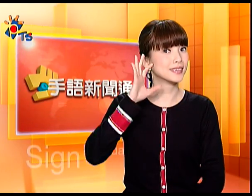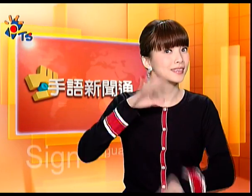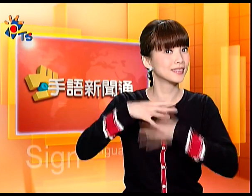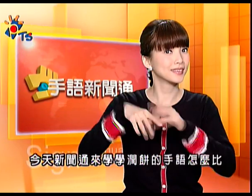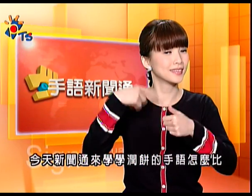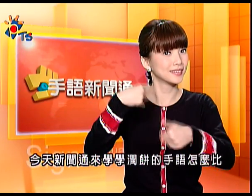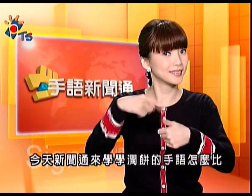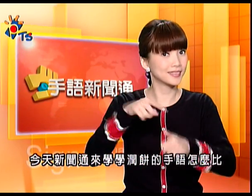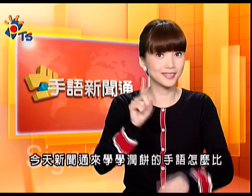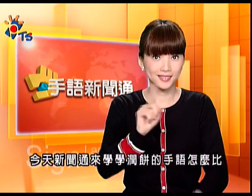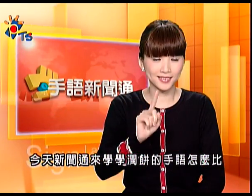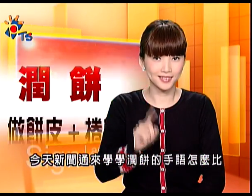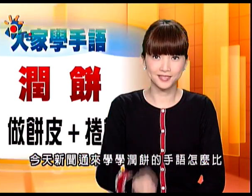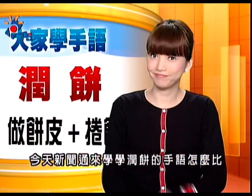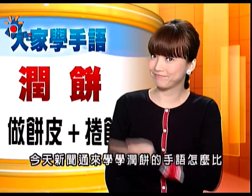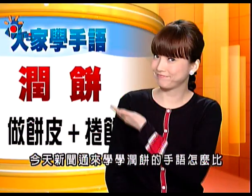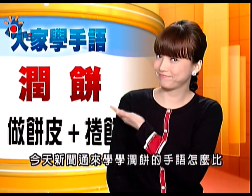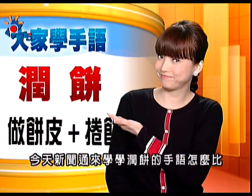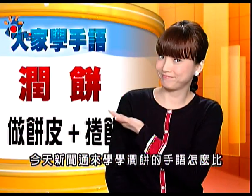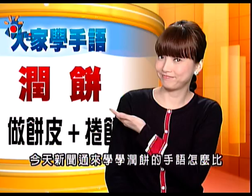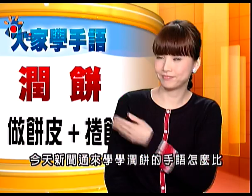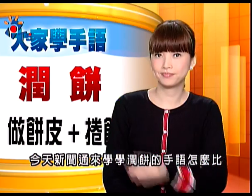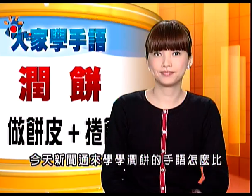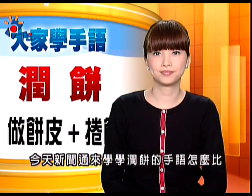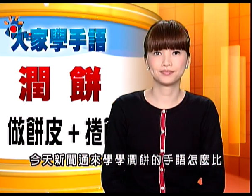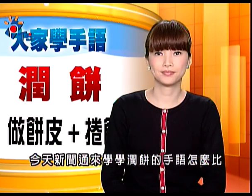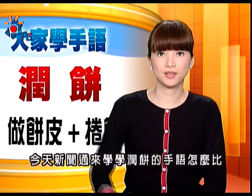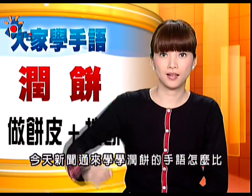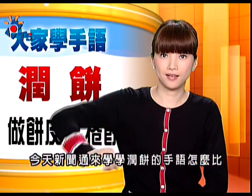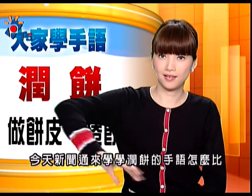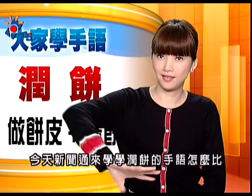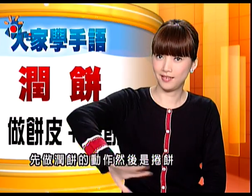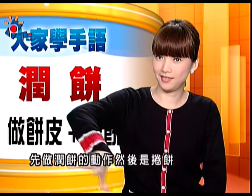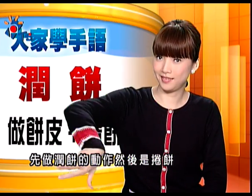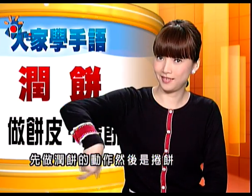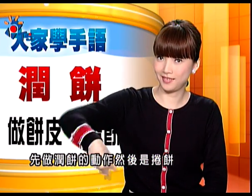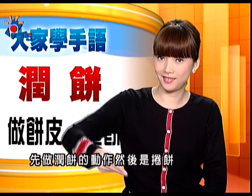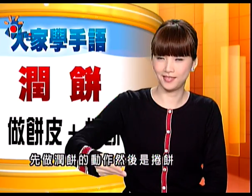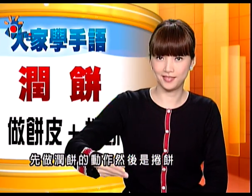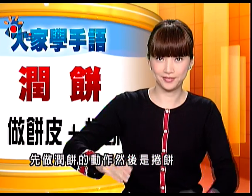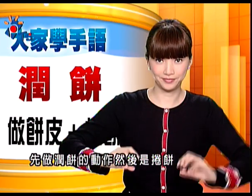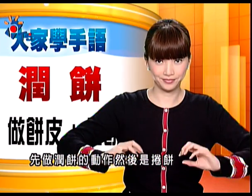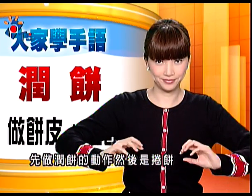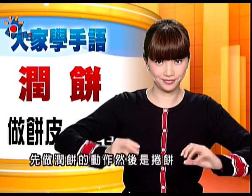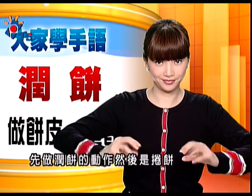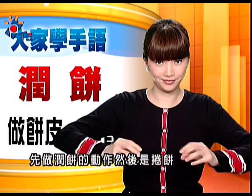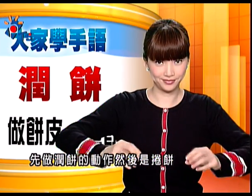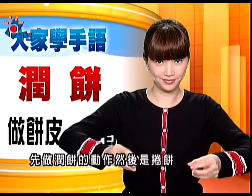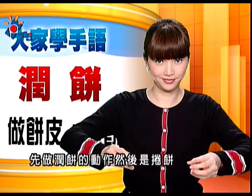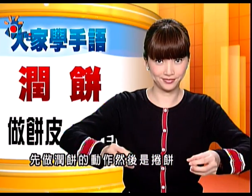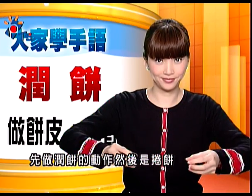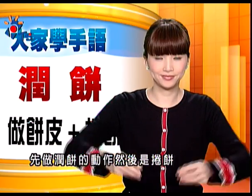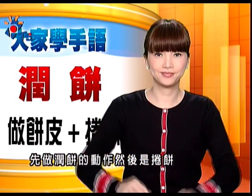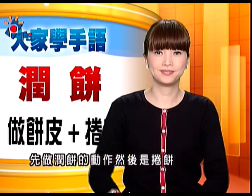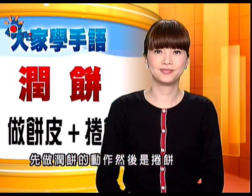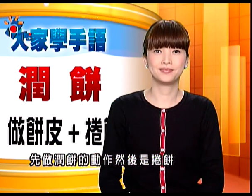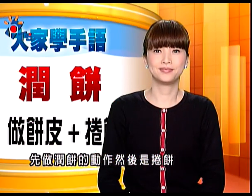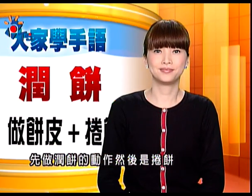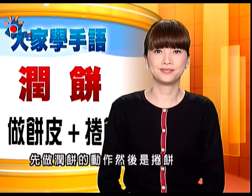今天的新闻通来学学润饼的手语怎么比。先做润饼的动作，然后是卷饼，再